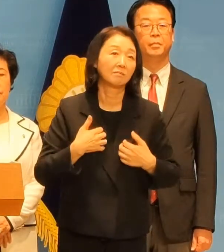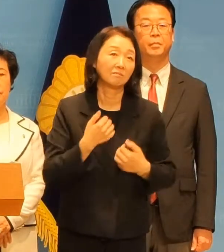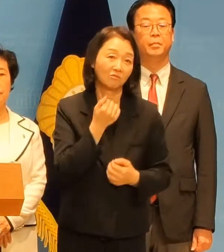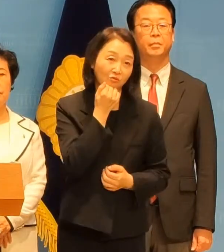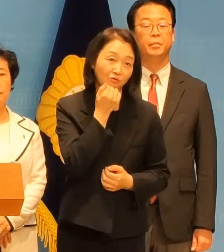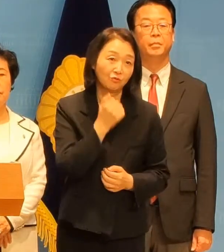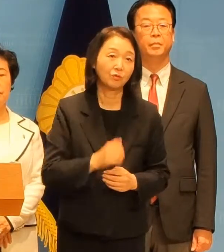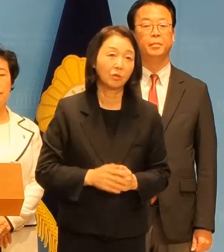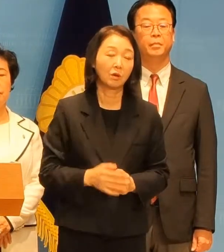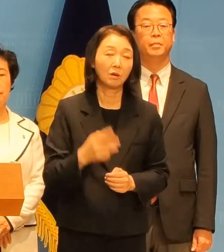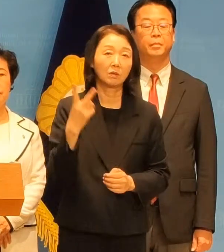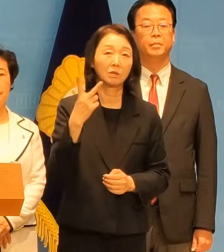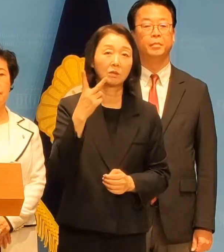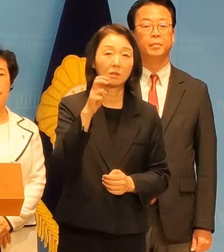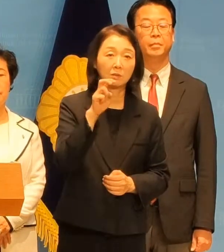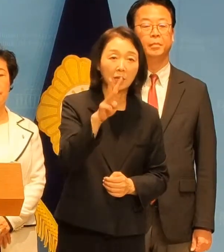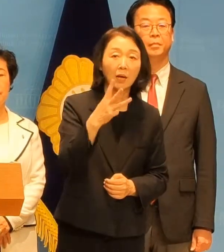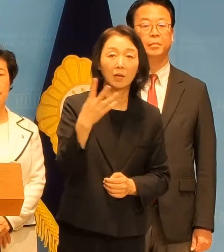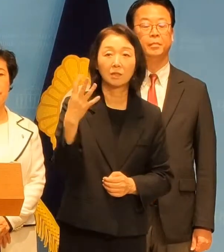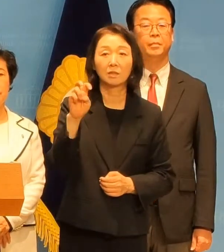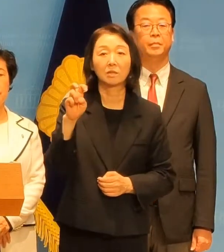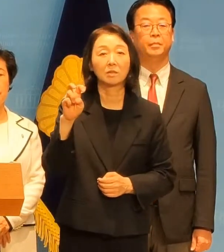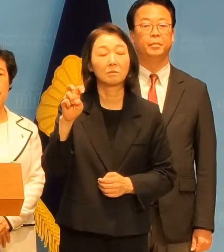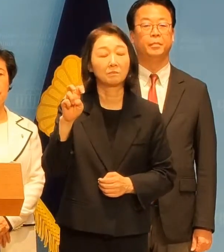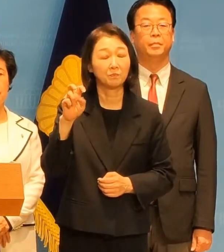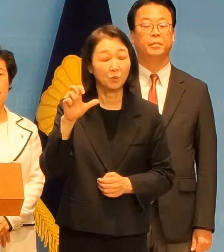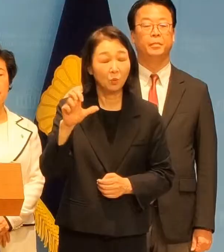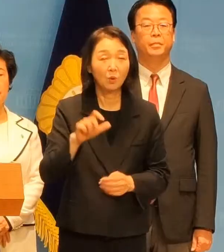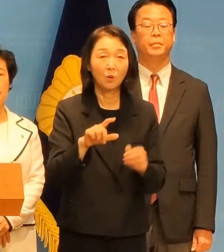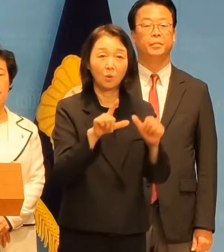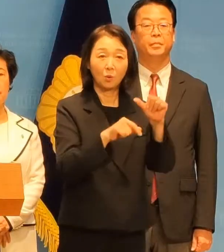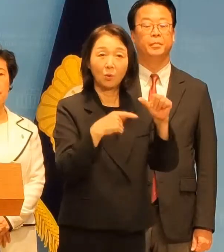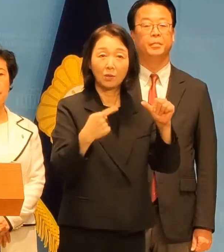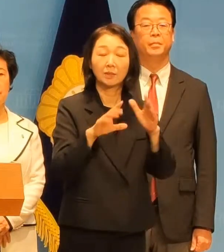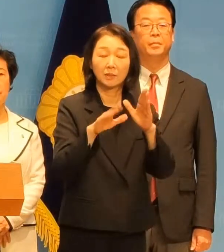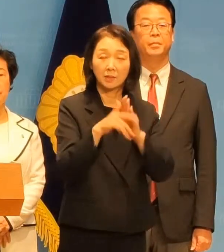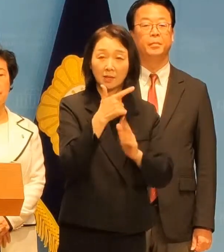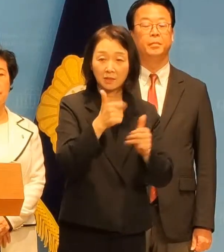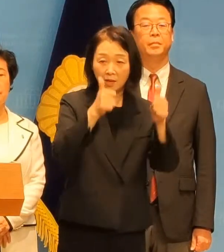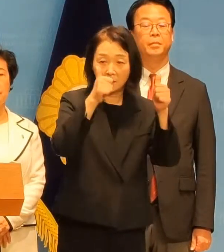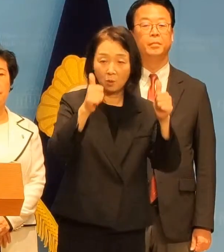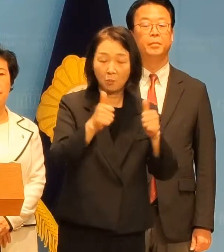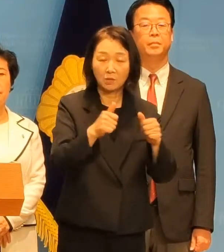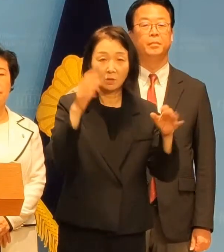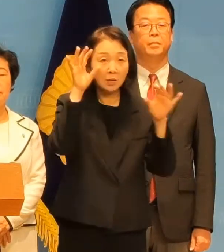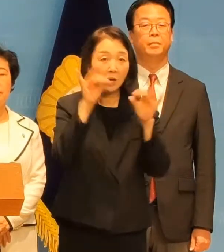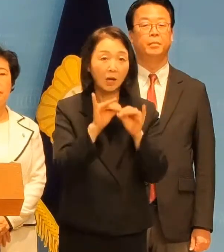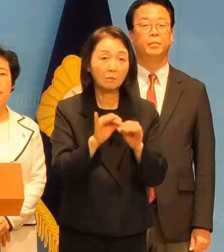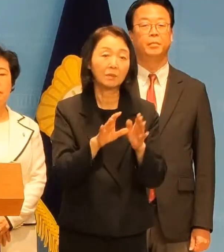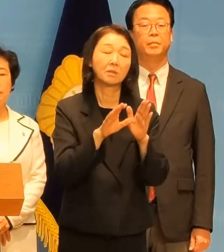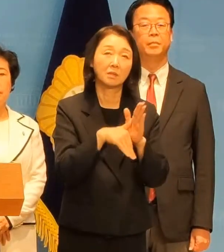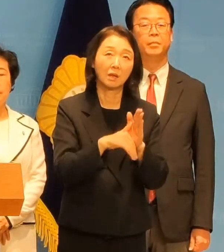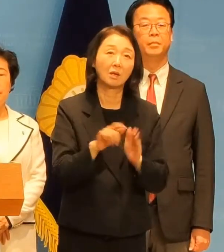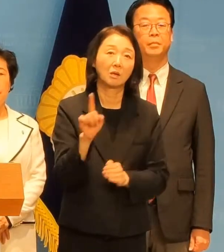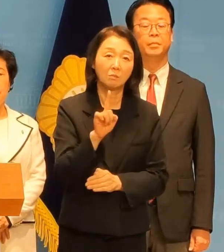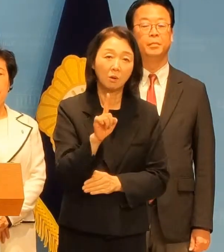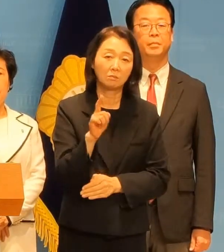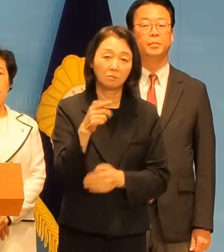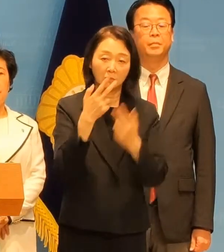2025년 5월 1일 대법원 전원합의체가 이재명 후보의 공직선거법 위반